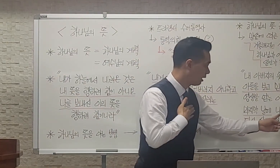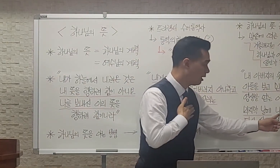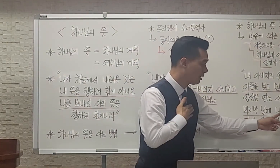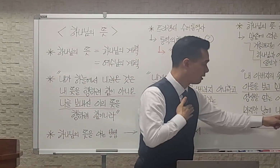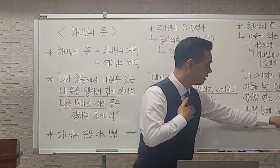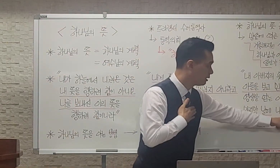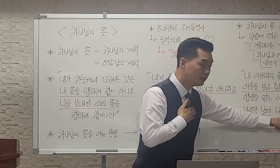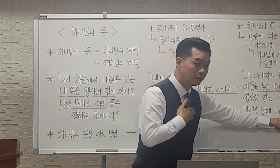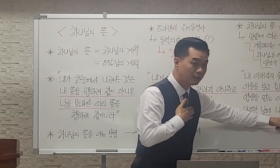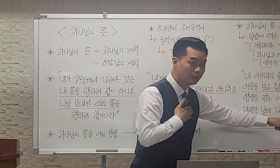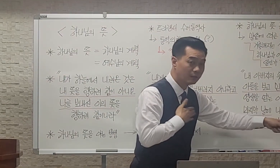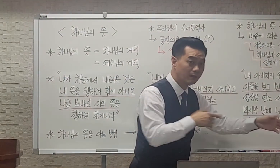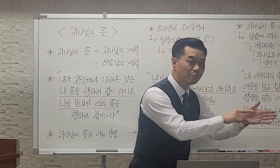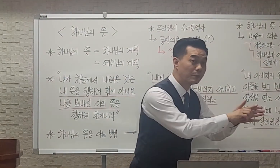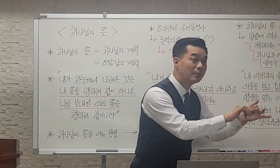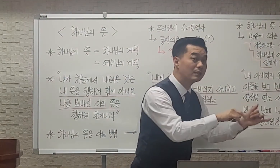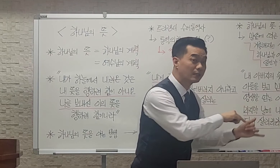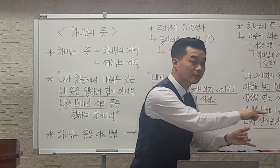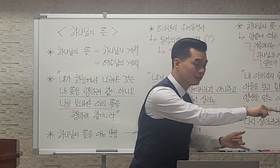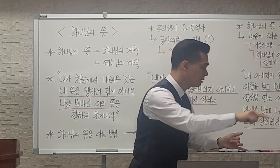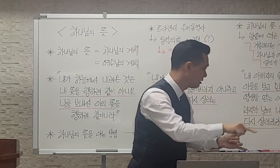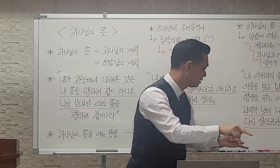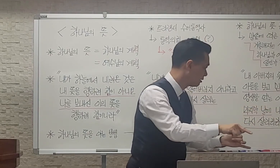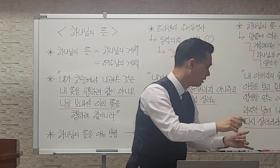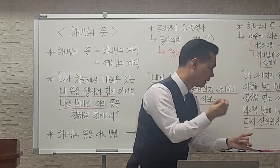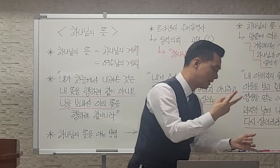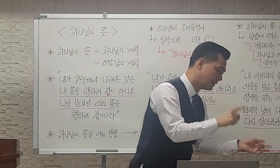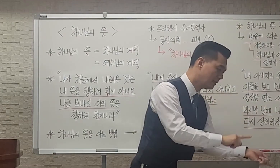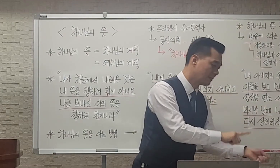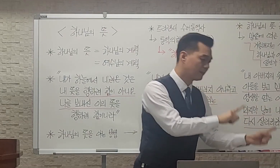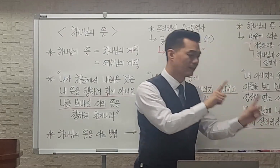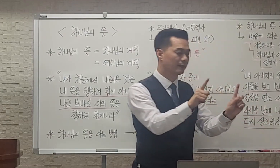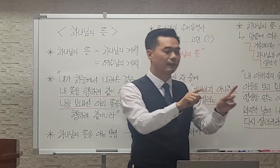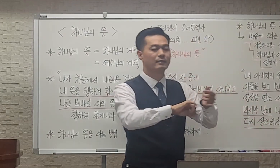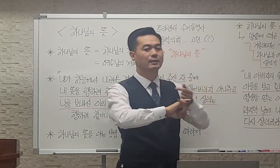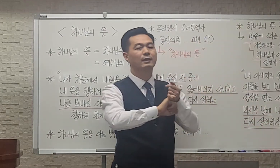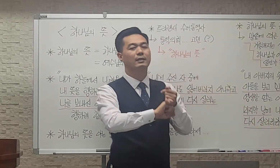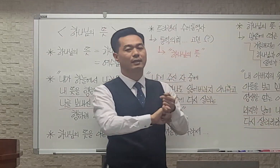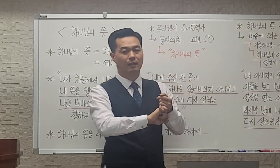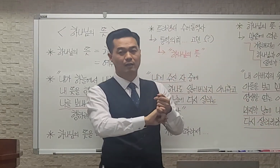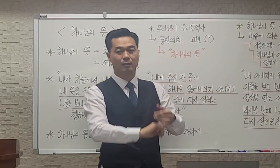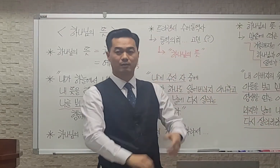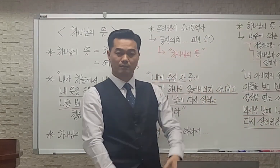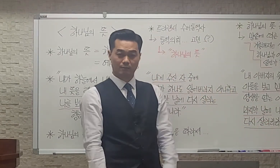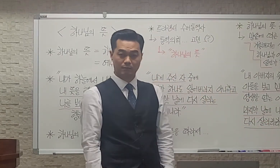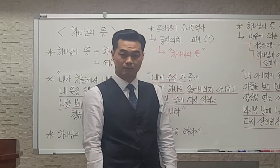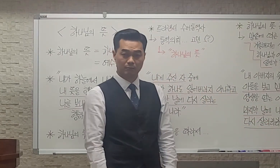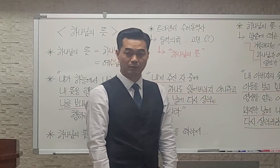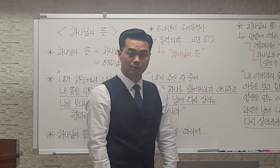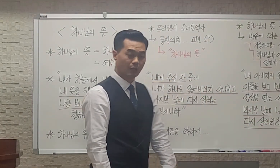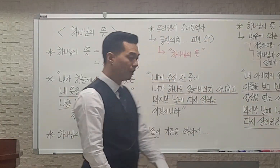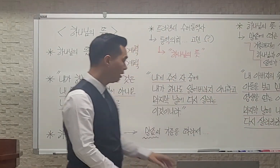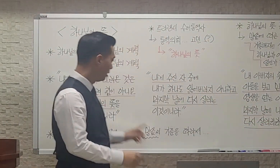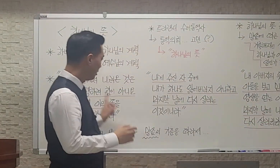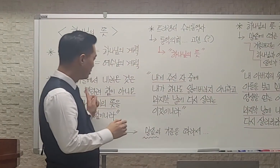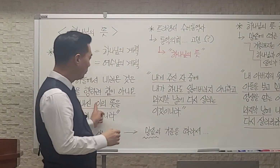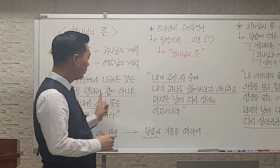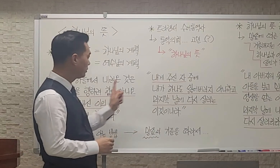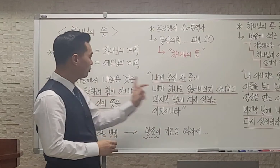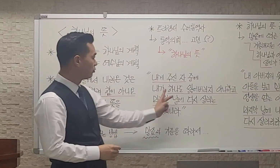내가 이를 믿는 자들을 다시 살립니다. 자, 첫 번째, 두 번째,